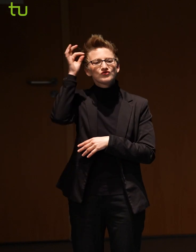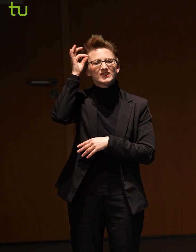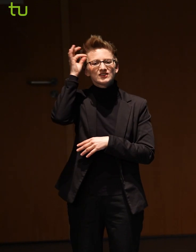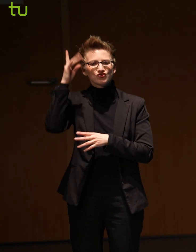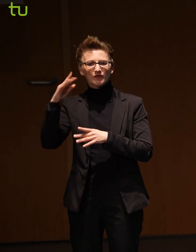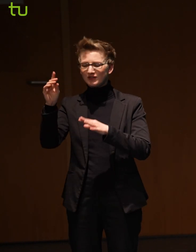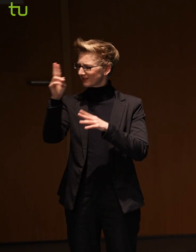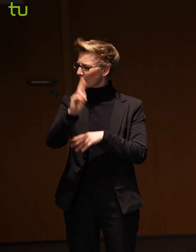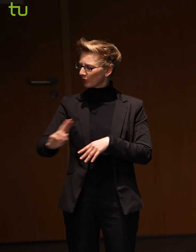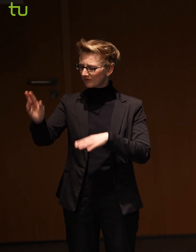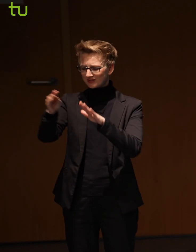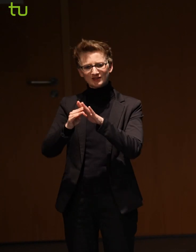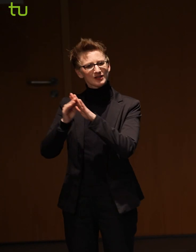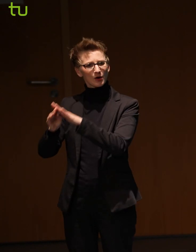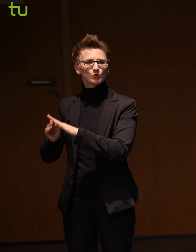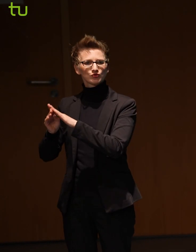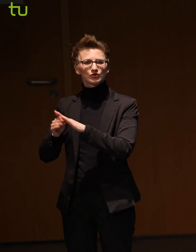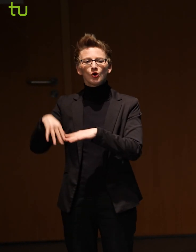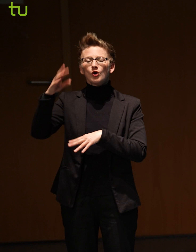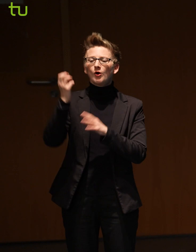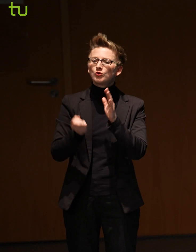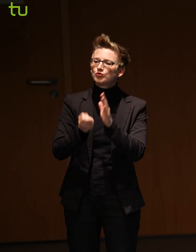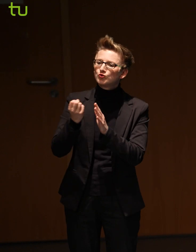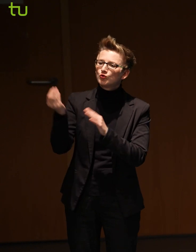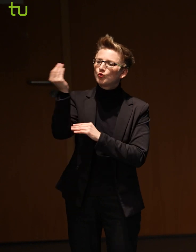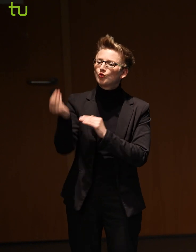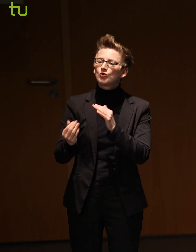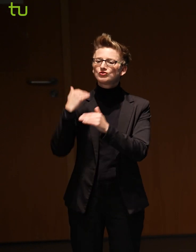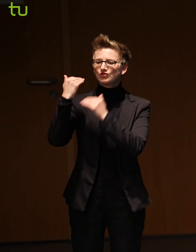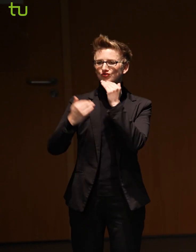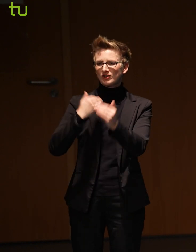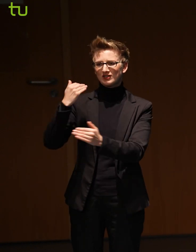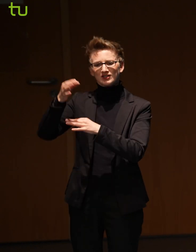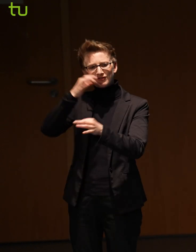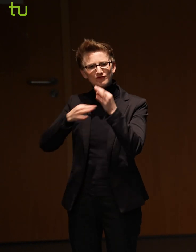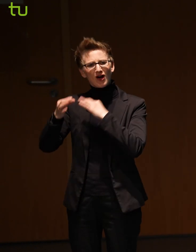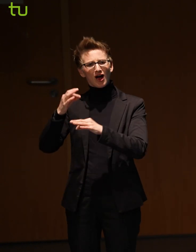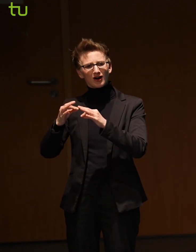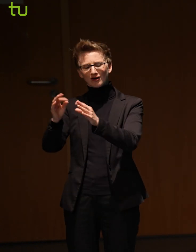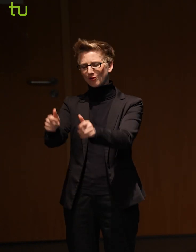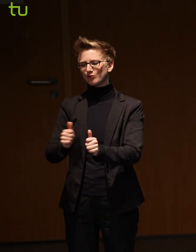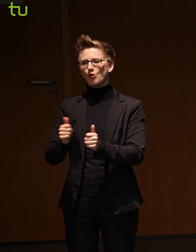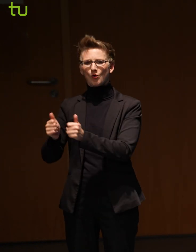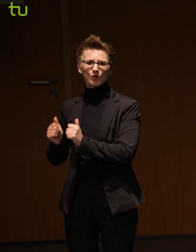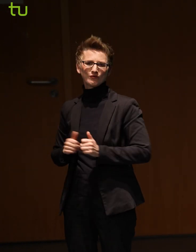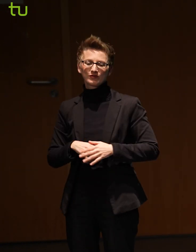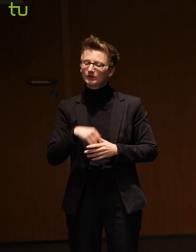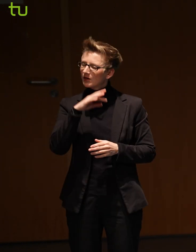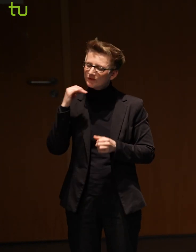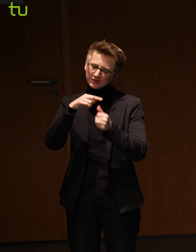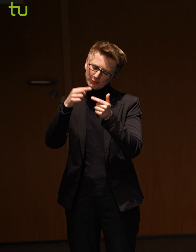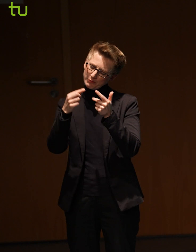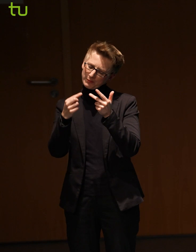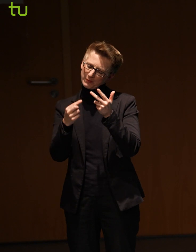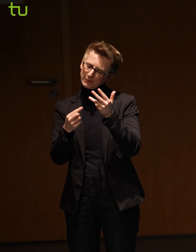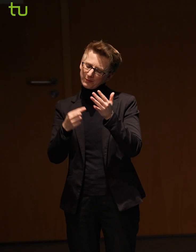Universität, beantworteten kunstgeschichtliche und ästhetische Fragen. Viele weitere ExpertInnen wären hier zu nennen.